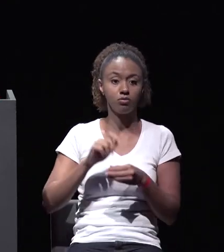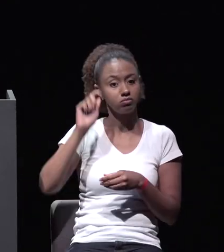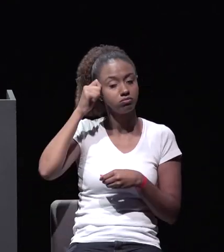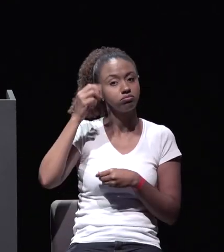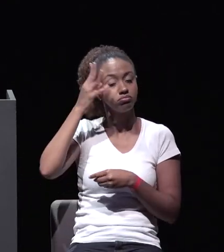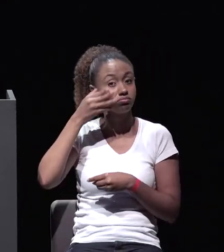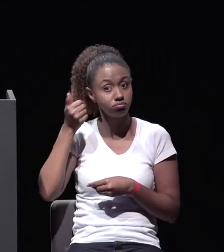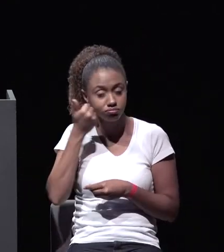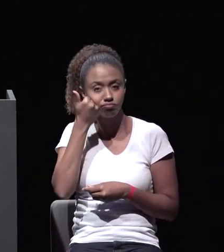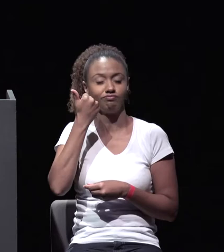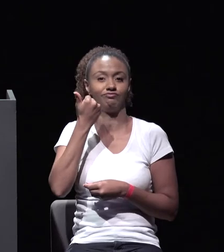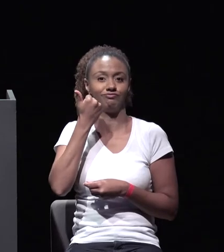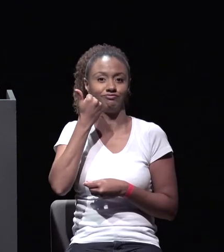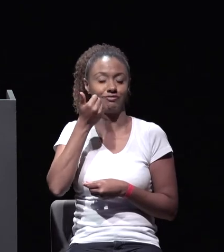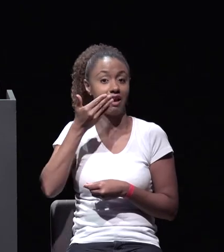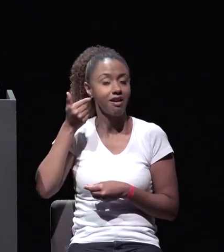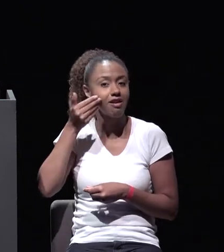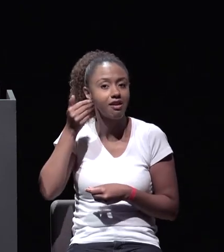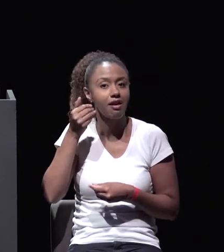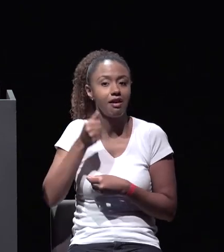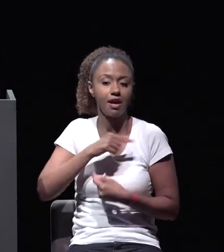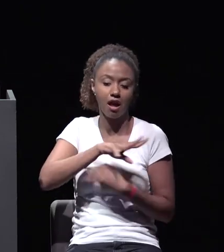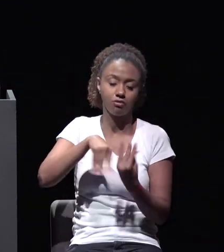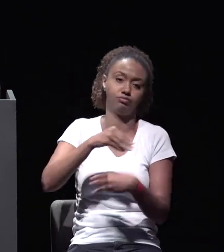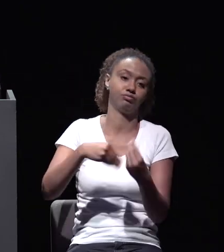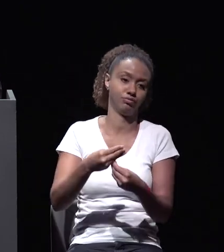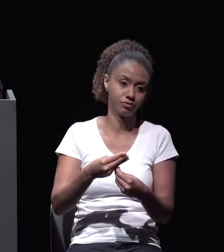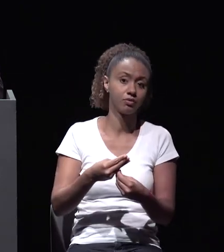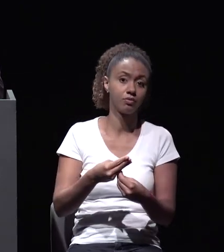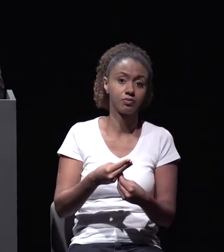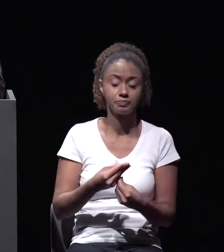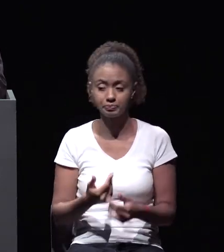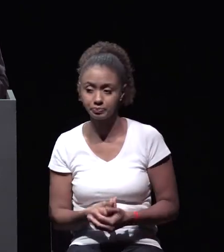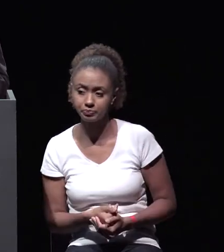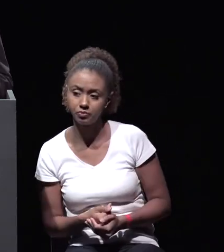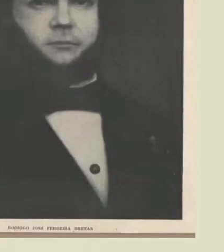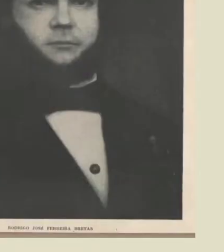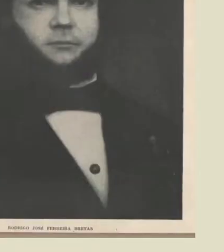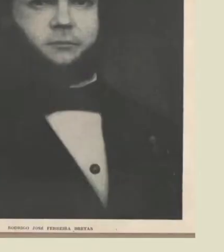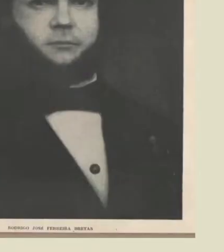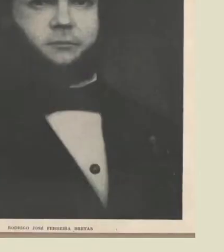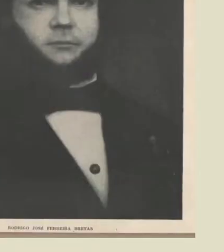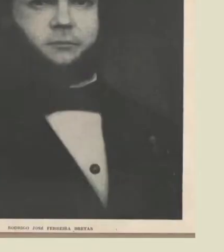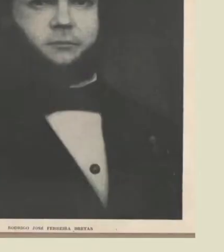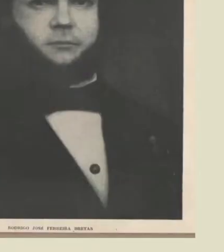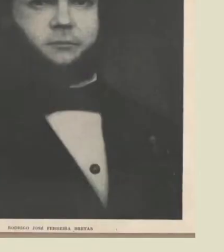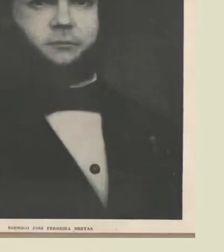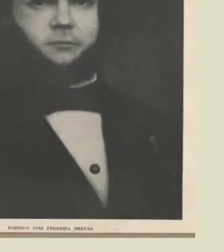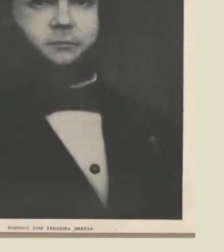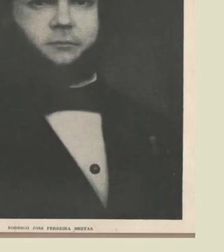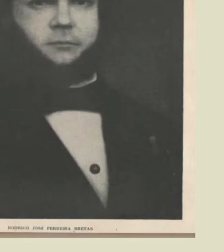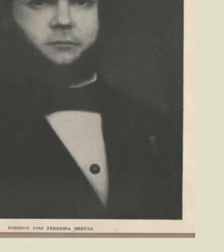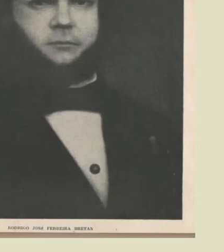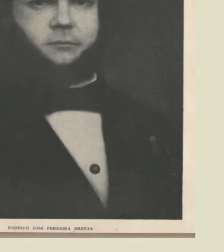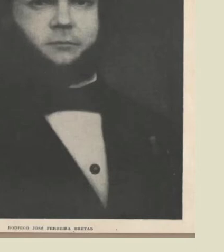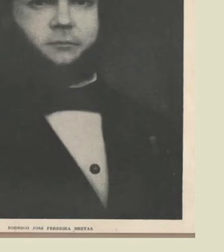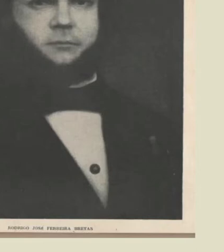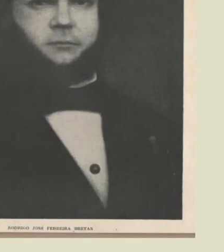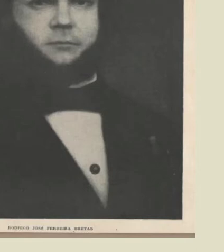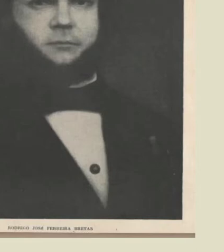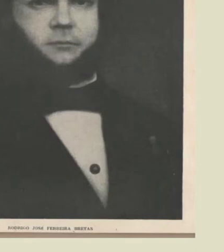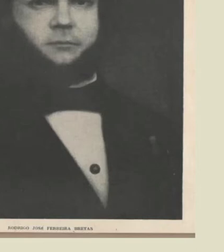sobretudo a partir da interpretação do mário de andrade e se então a rodrigo bretas a edições